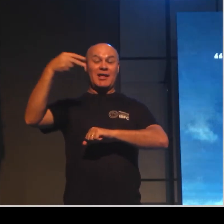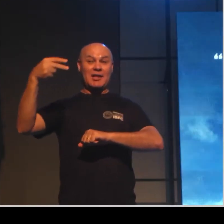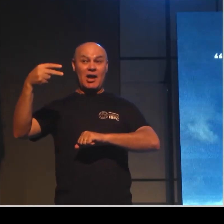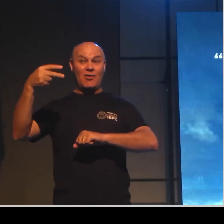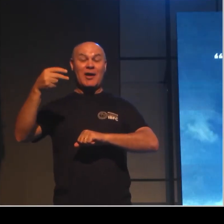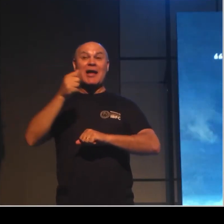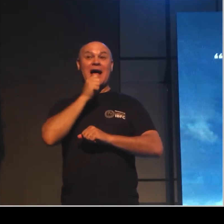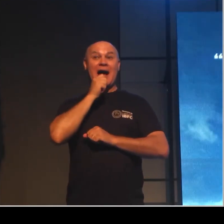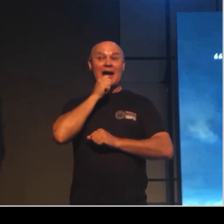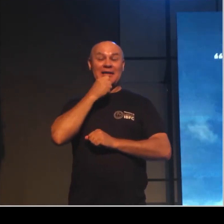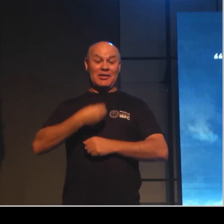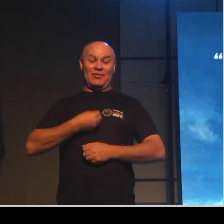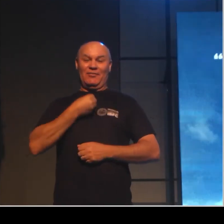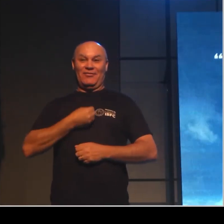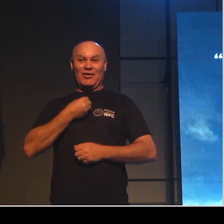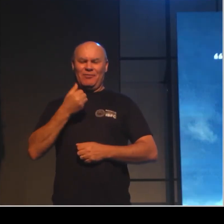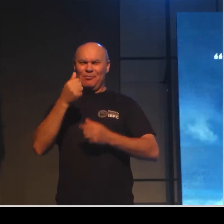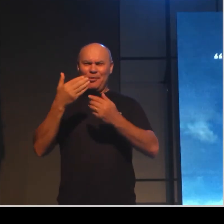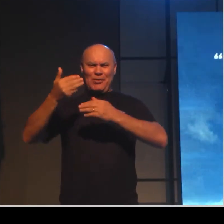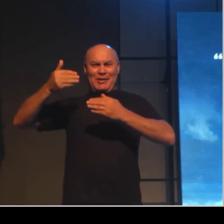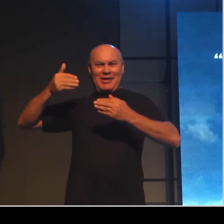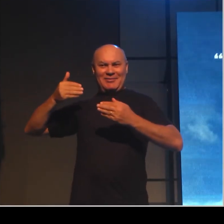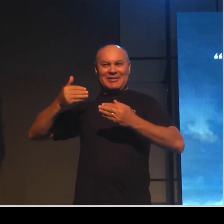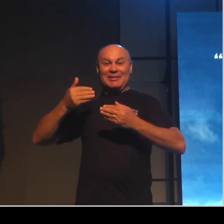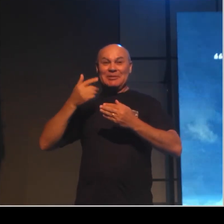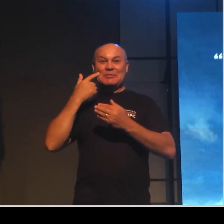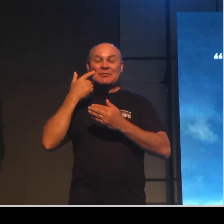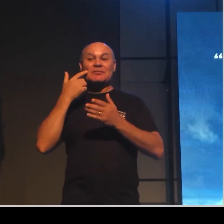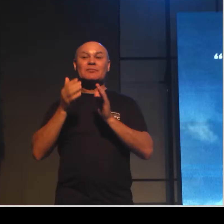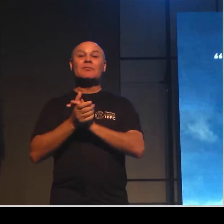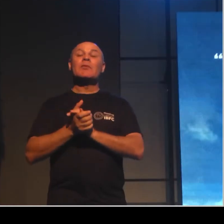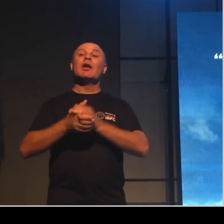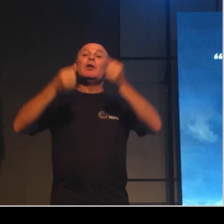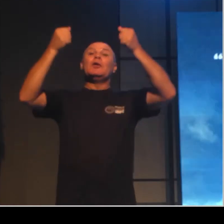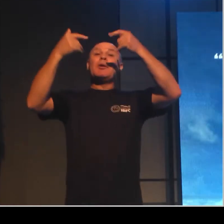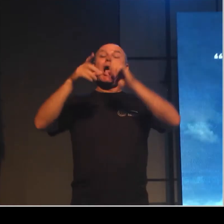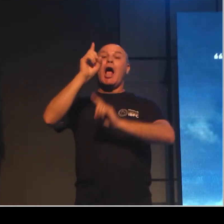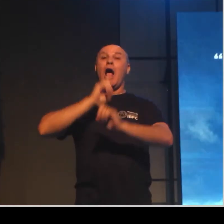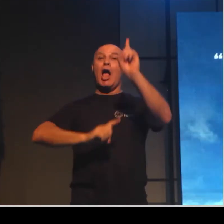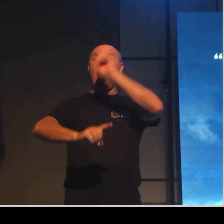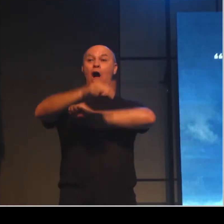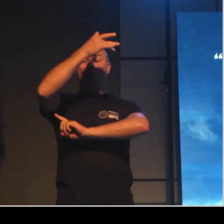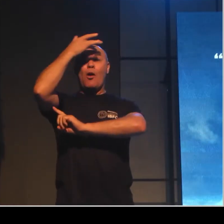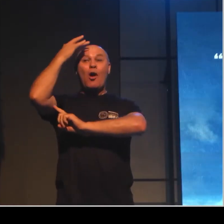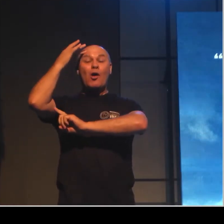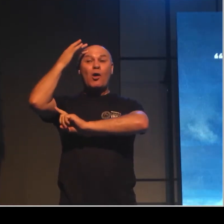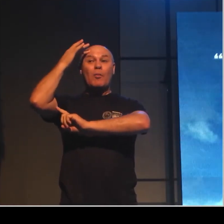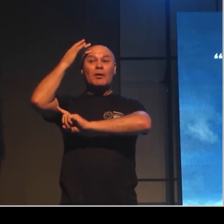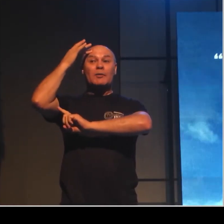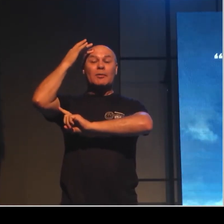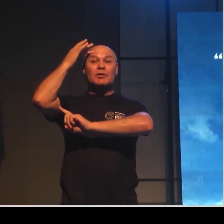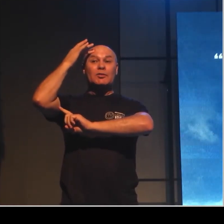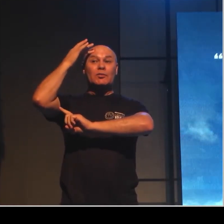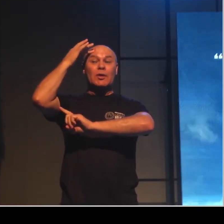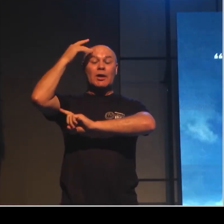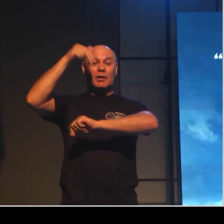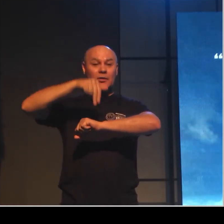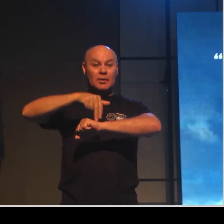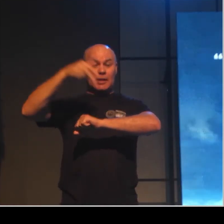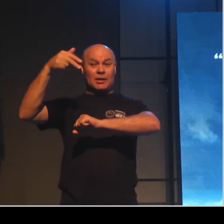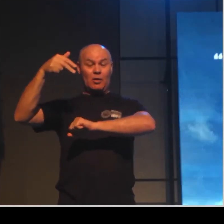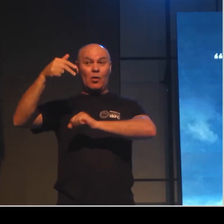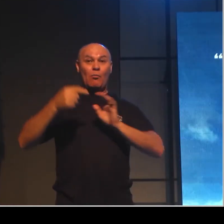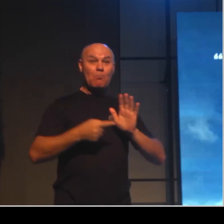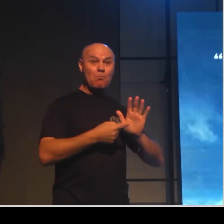alguns personagens e perceber a atitude que eles tiveram. E a atitude,